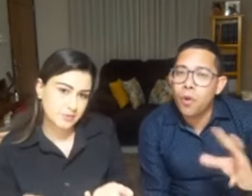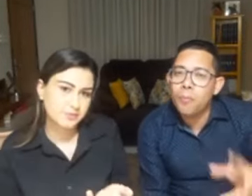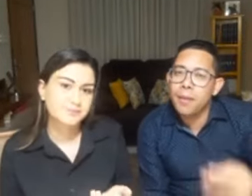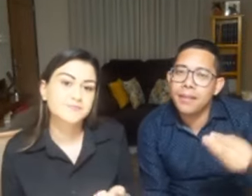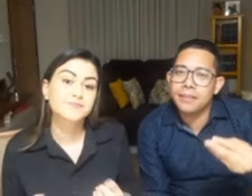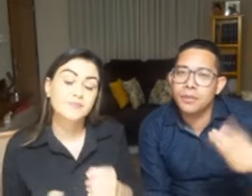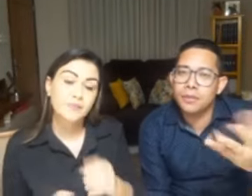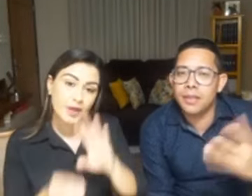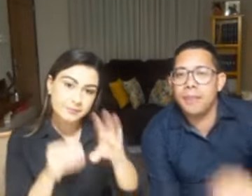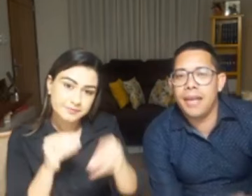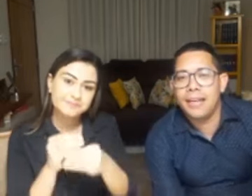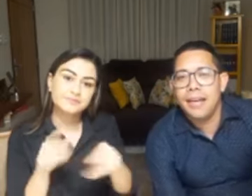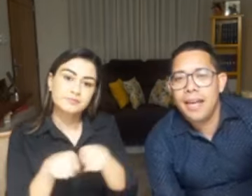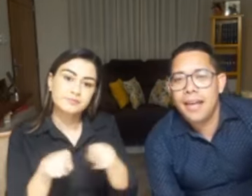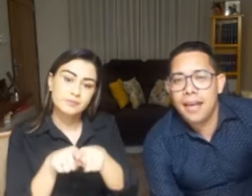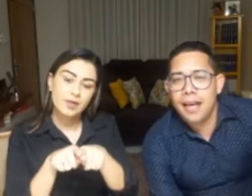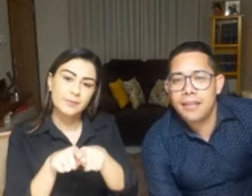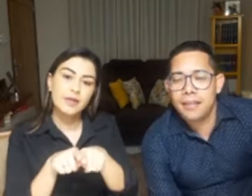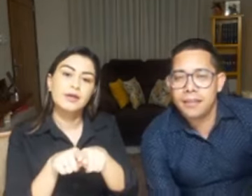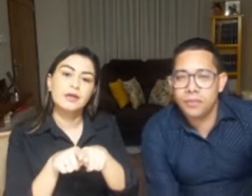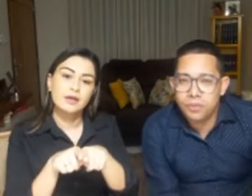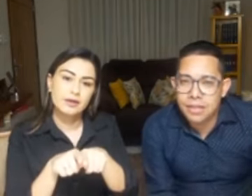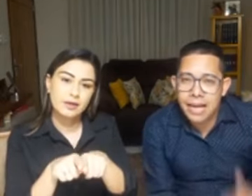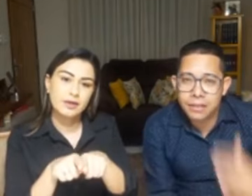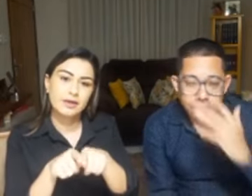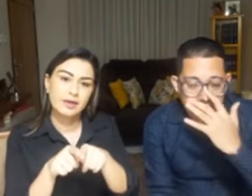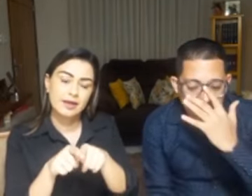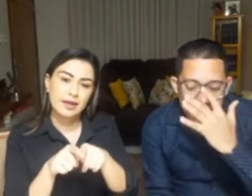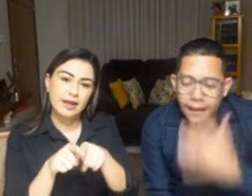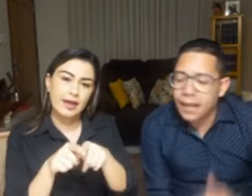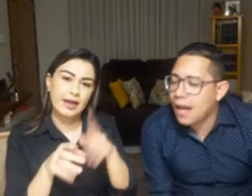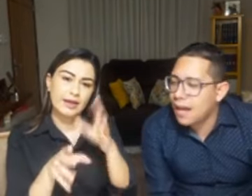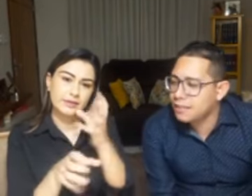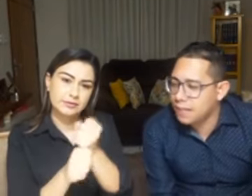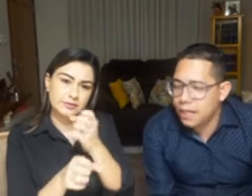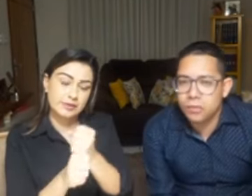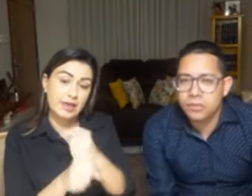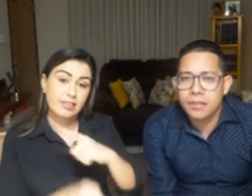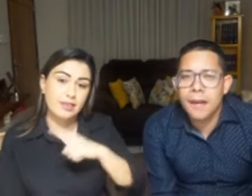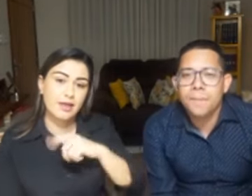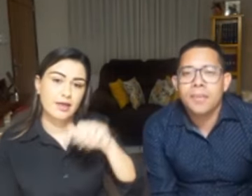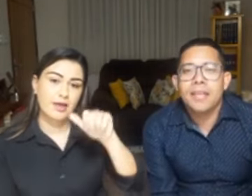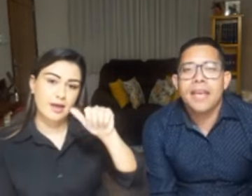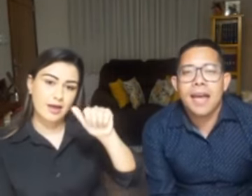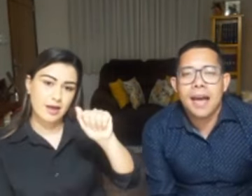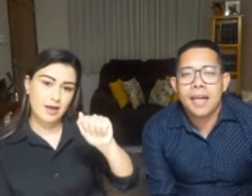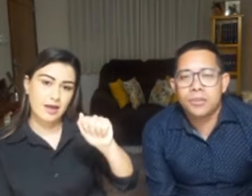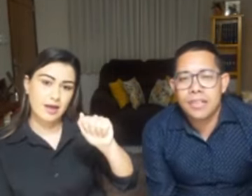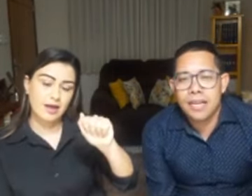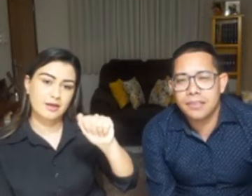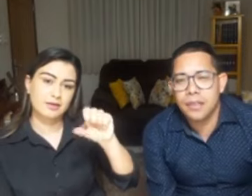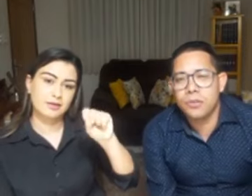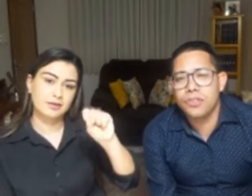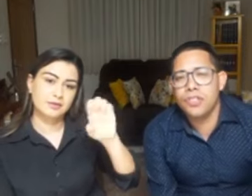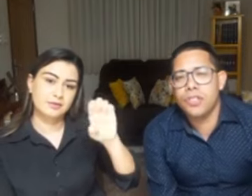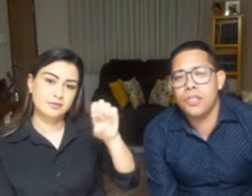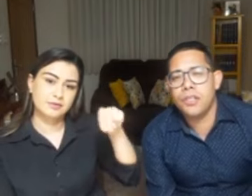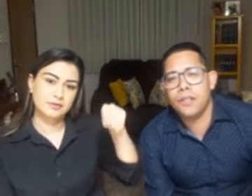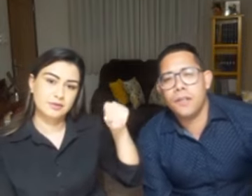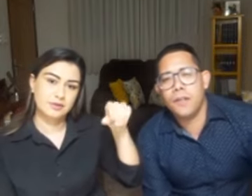E complementando também essa questão de dados, tem a Acenos, né? Que é a